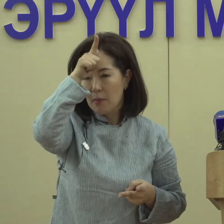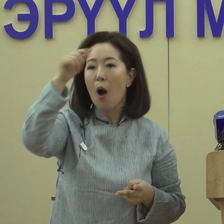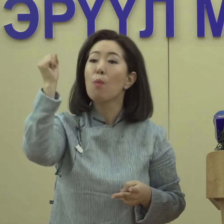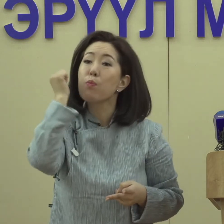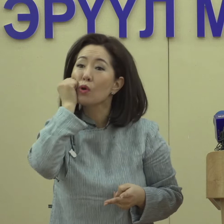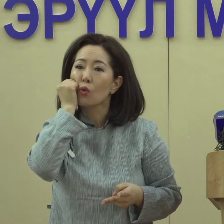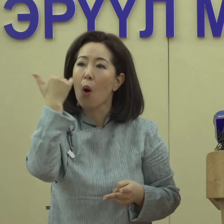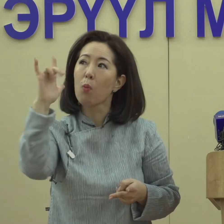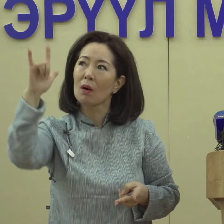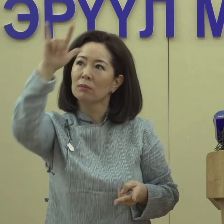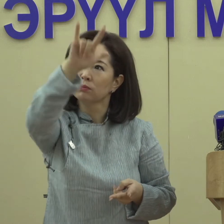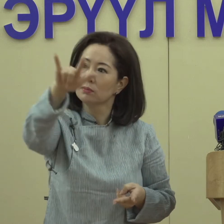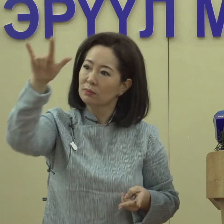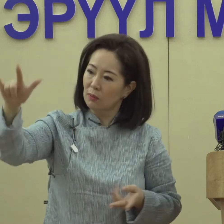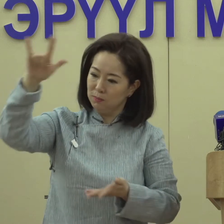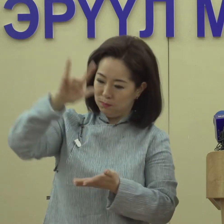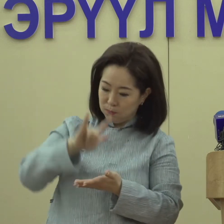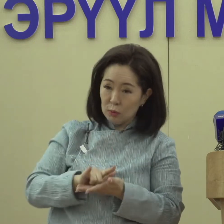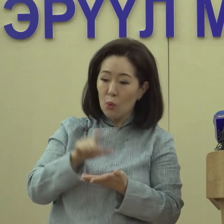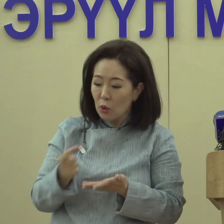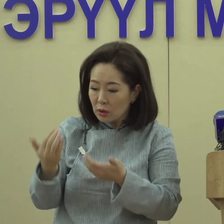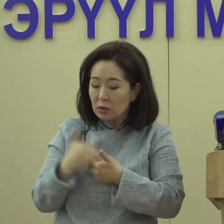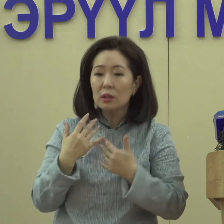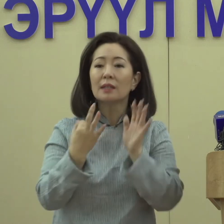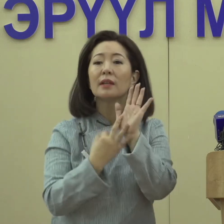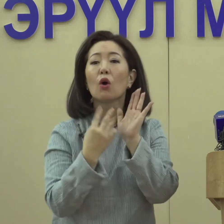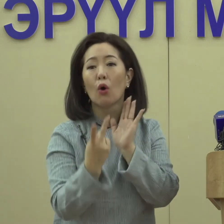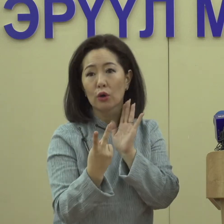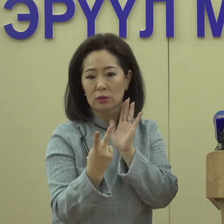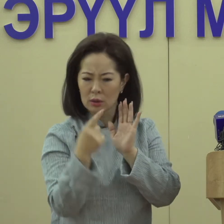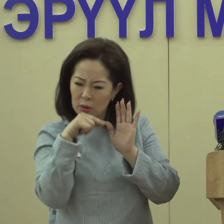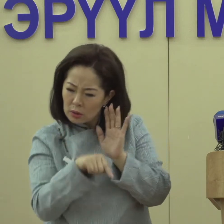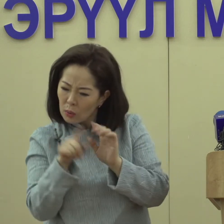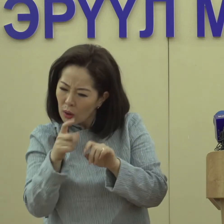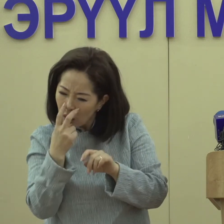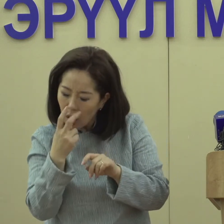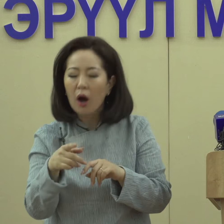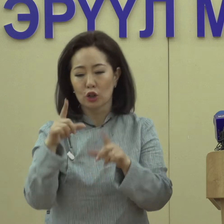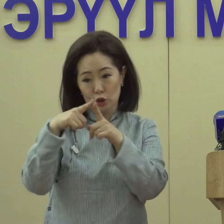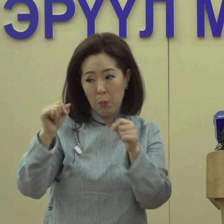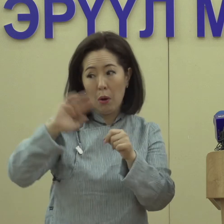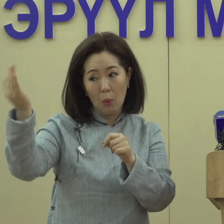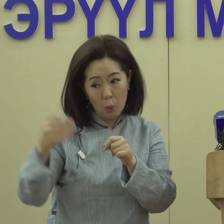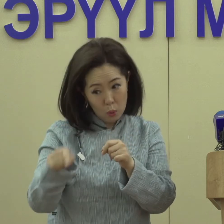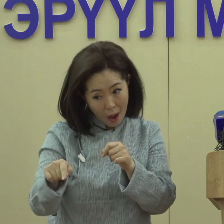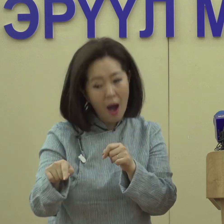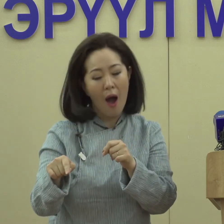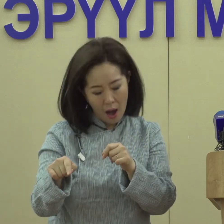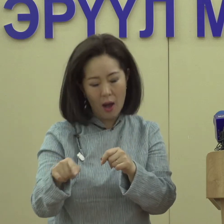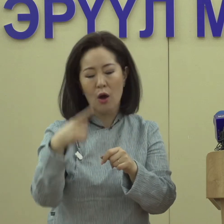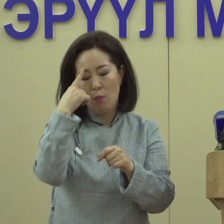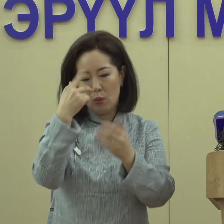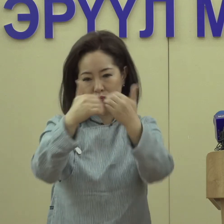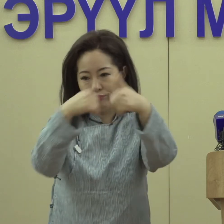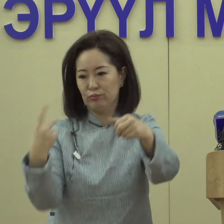онгоцоор 82 иргэн ирсэн. За эндээс Японы улсад зорчсон 2 монгол иргэнийг халдвар төвчин судлалын үндэсний төвд бид